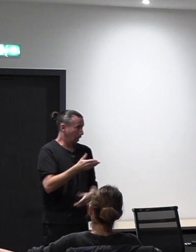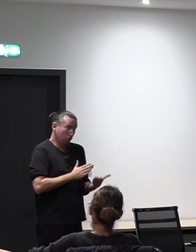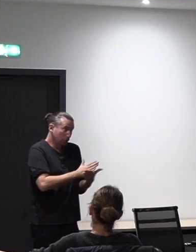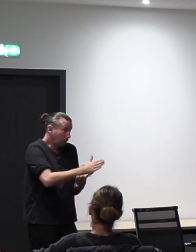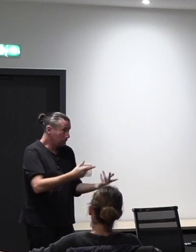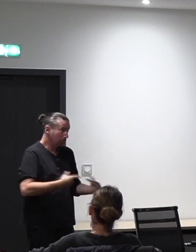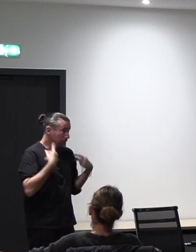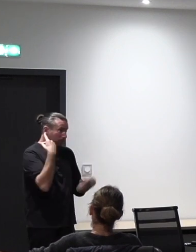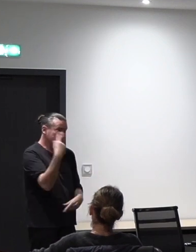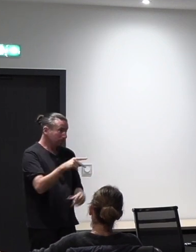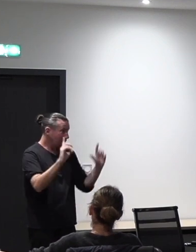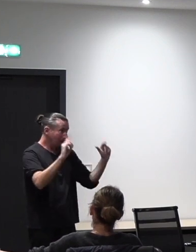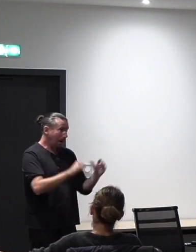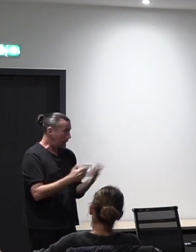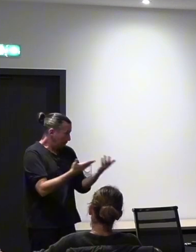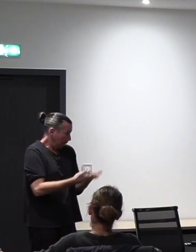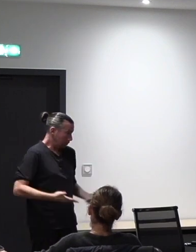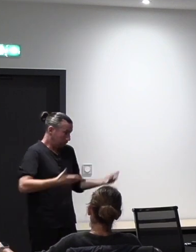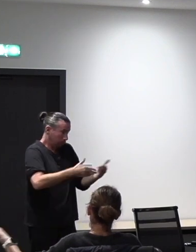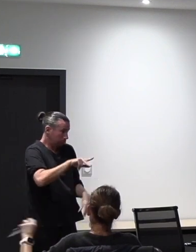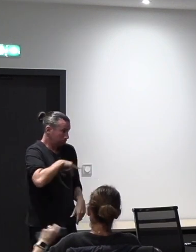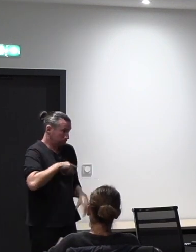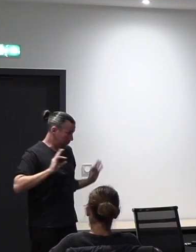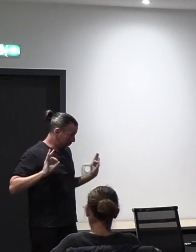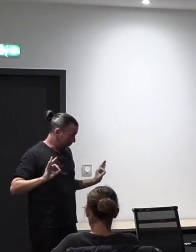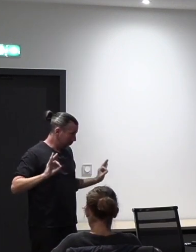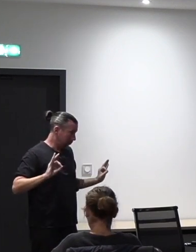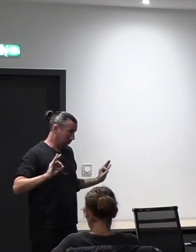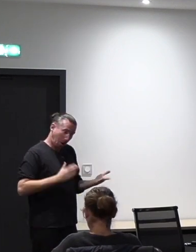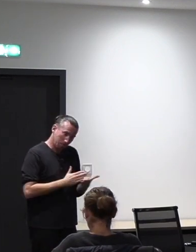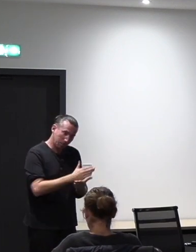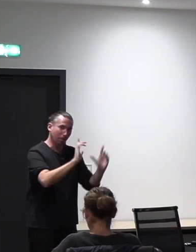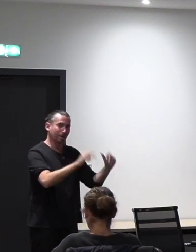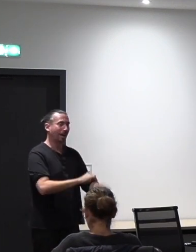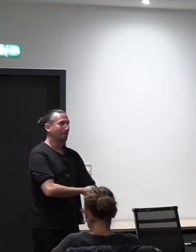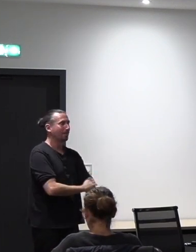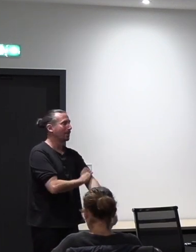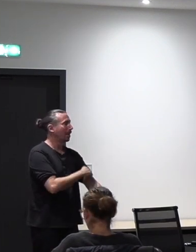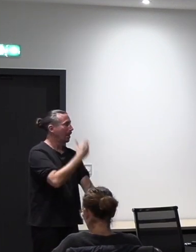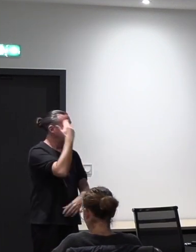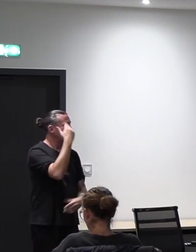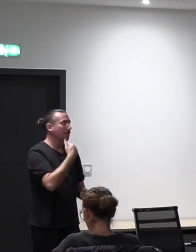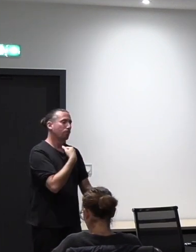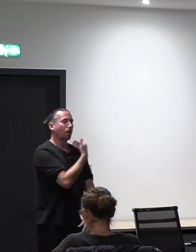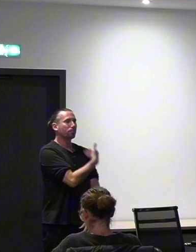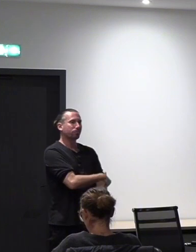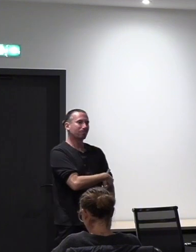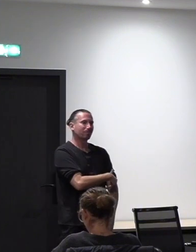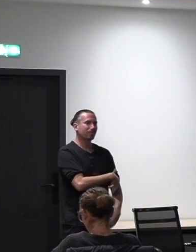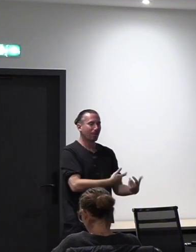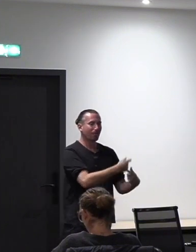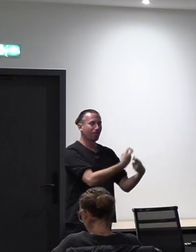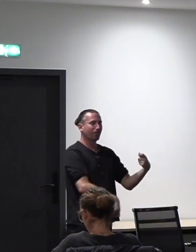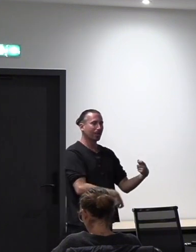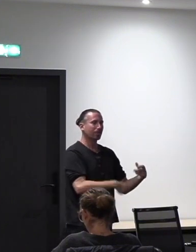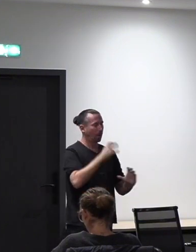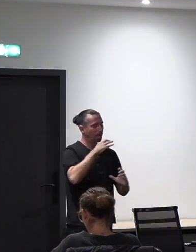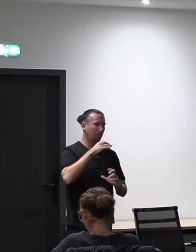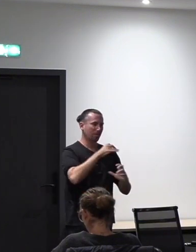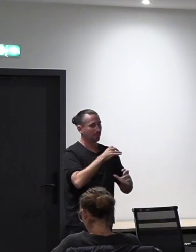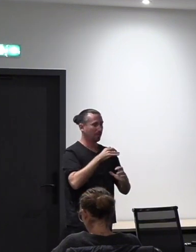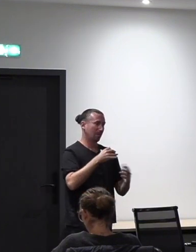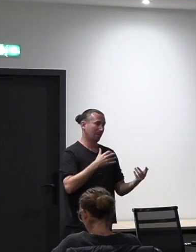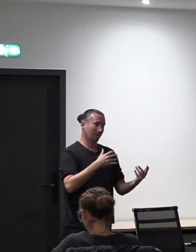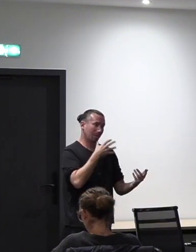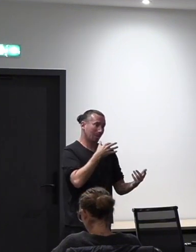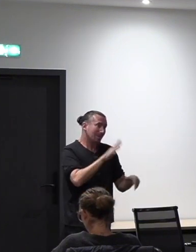vie dans l'état dans lequel il est. Si à l'âge, avec mon bras paralysé, je voulais continuer à faire du saxophone, j'y arriverai jamais. Donc je peux me